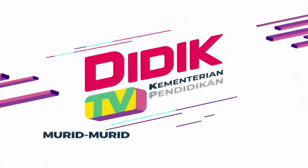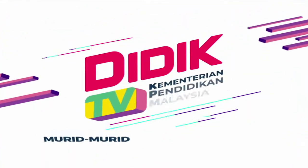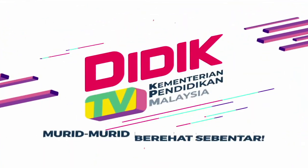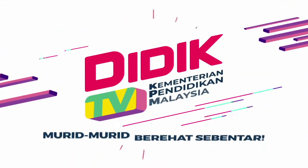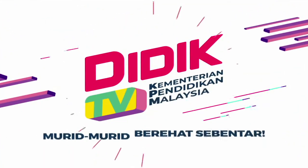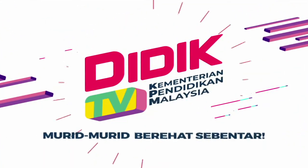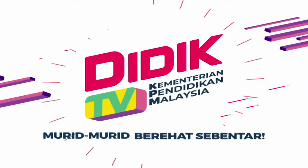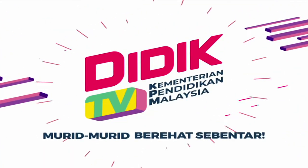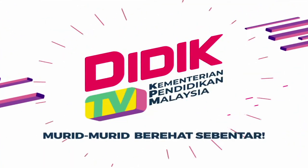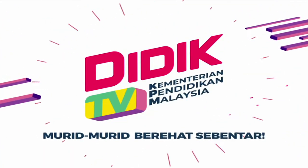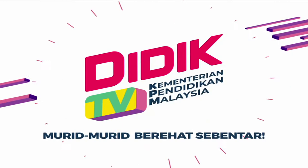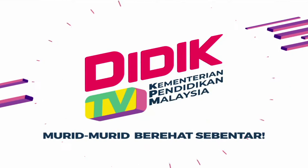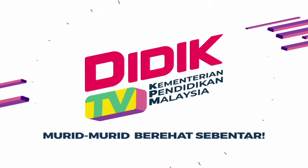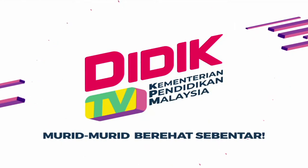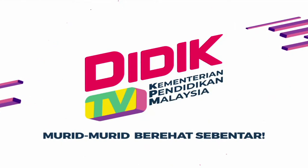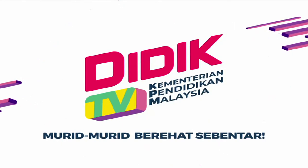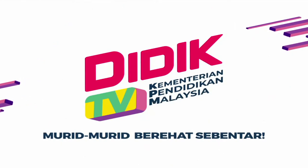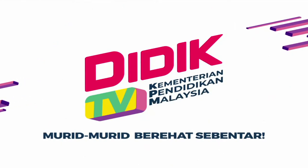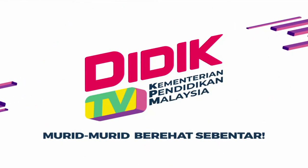Didik TV KPM.